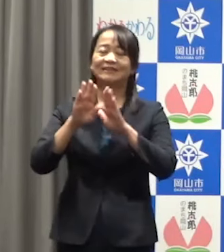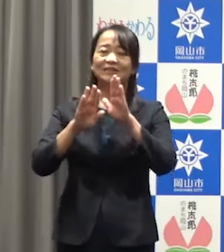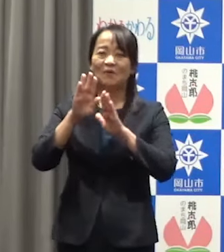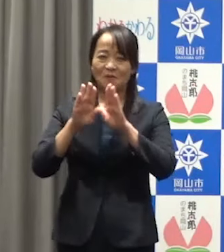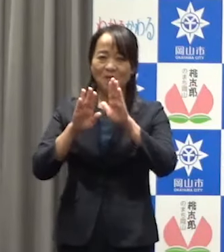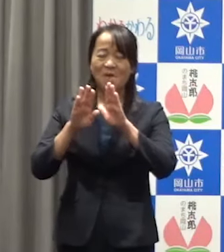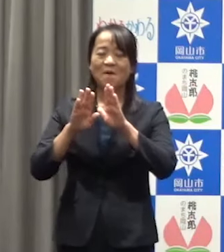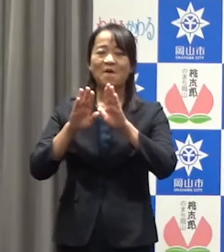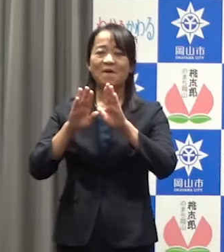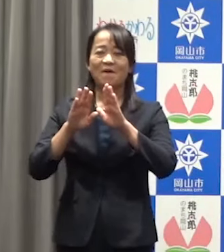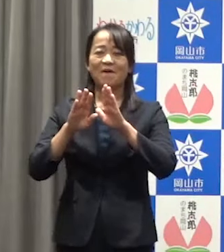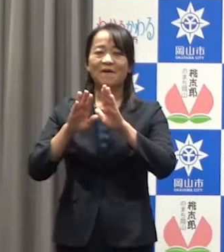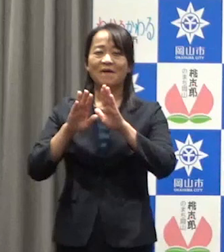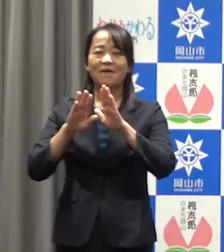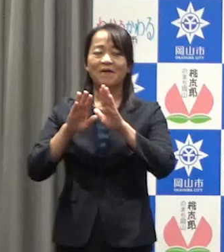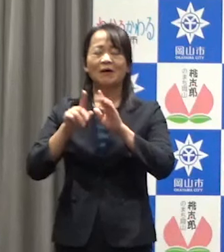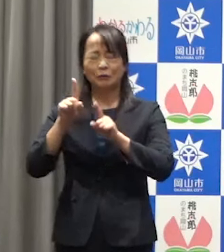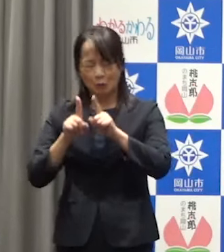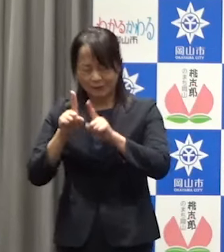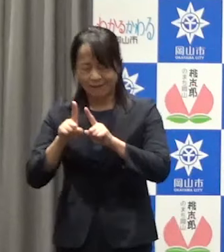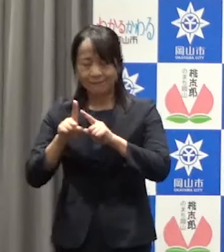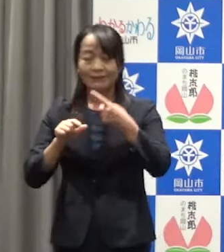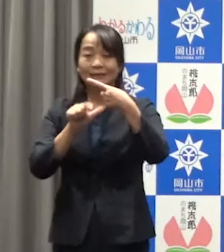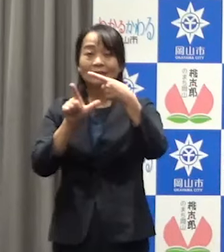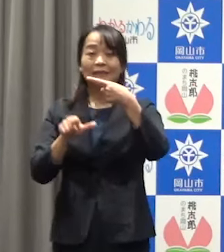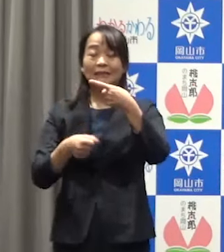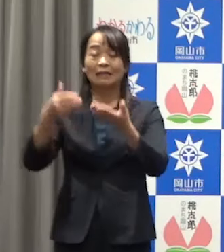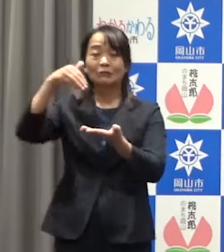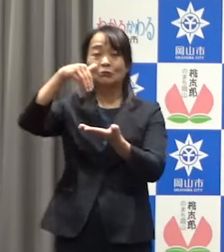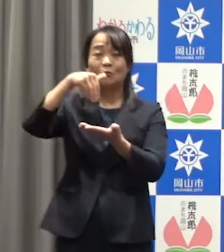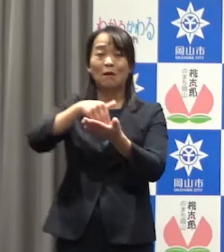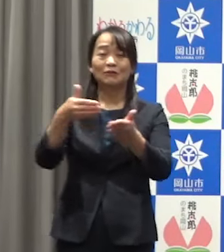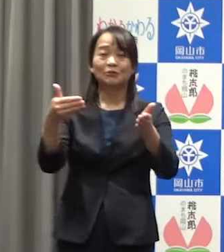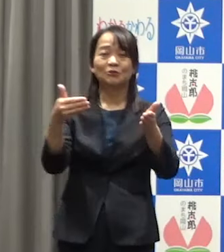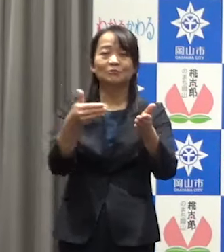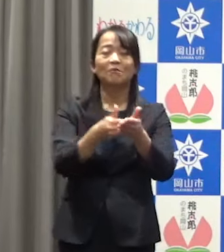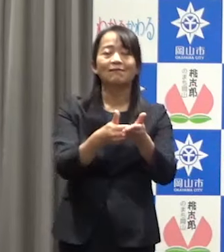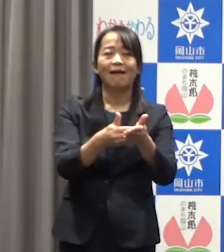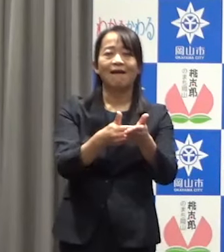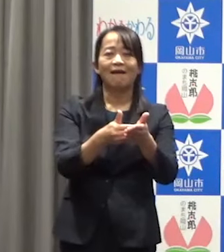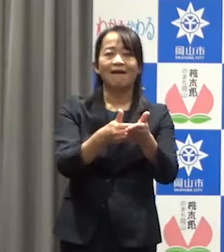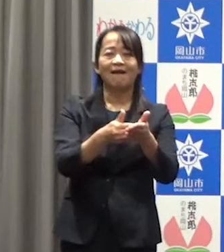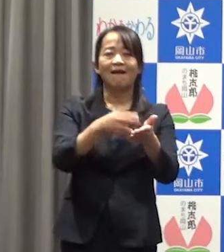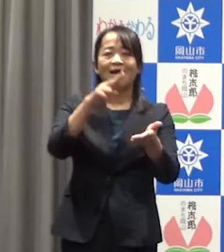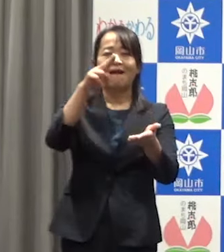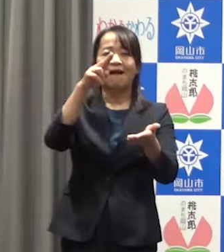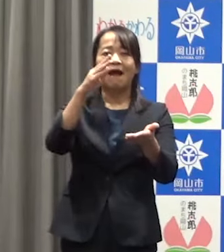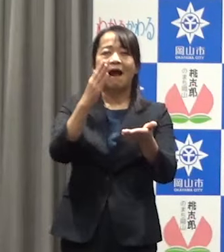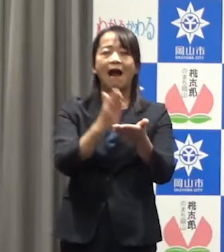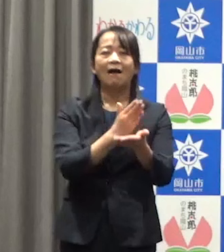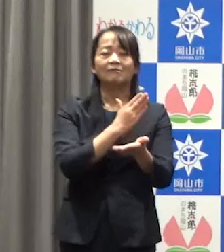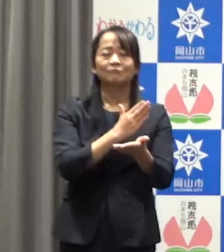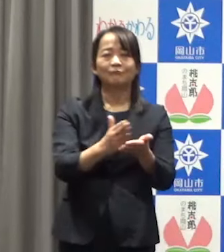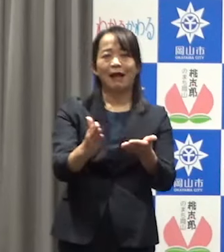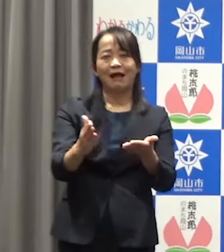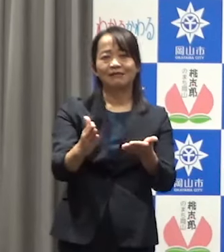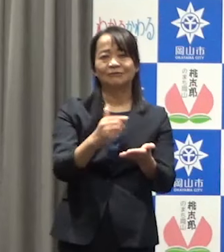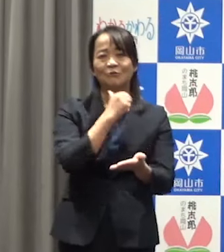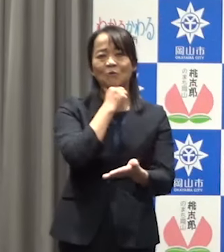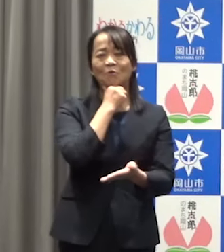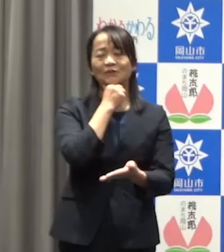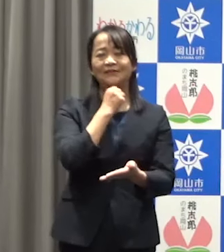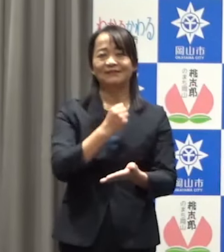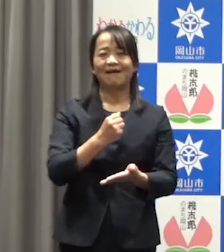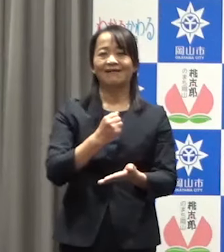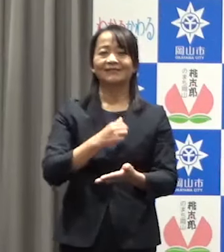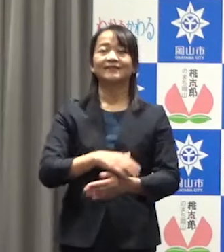にしても1月の下旬にはまずには判断をしたいように思います。そういう面